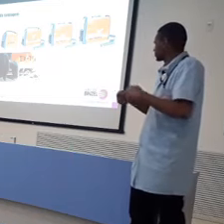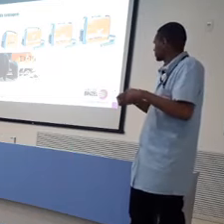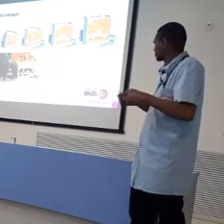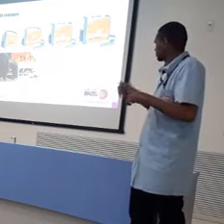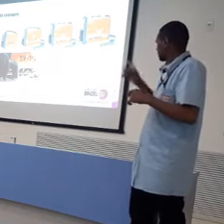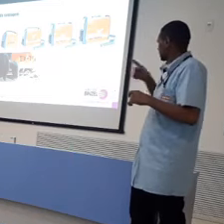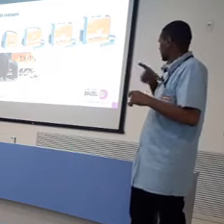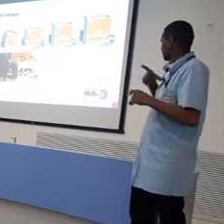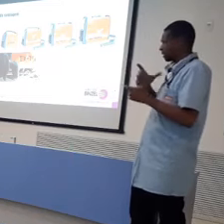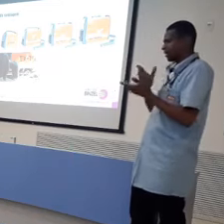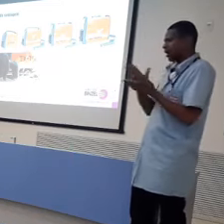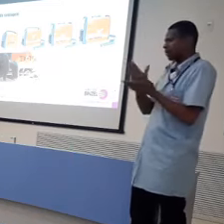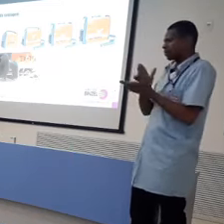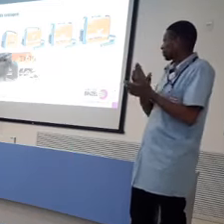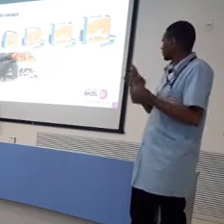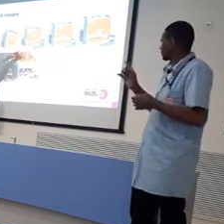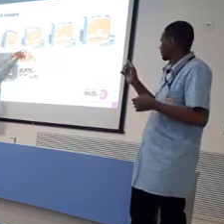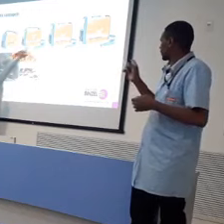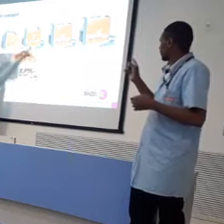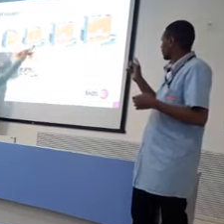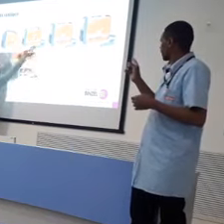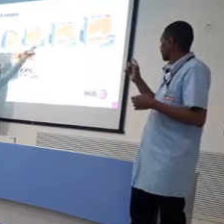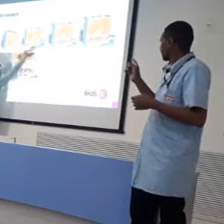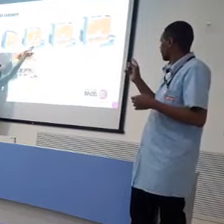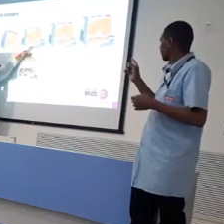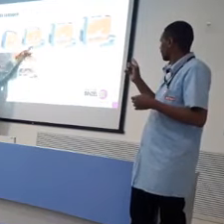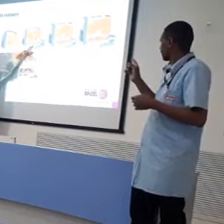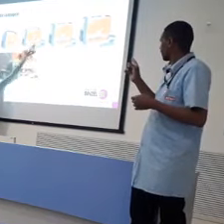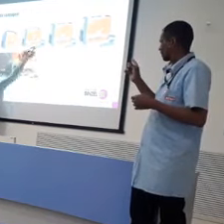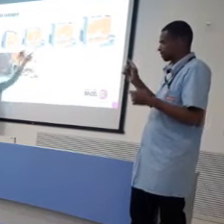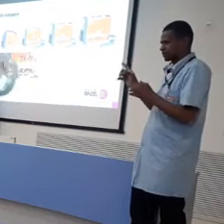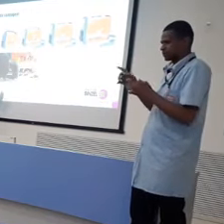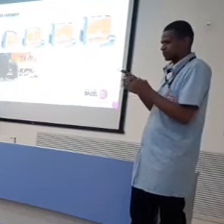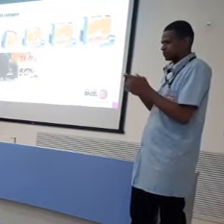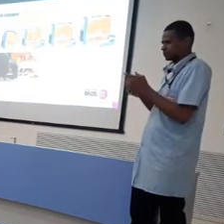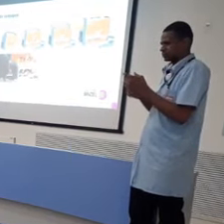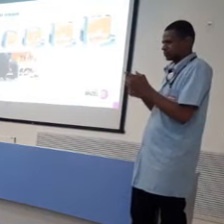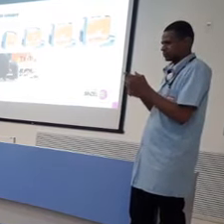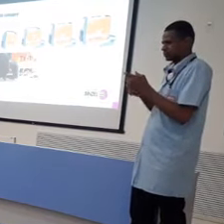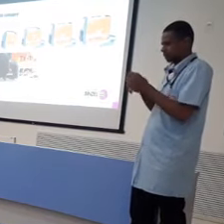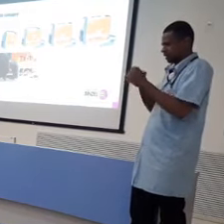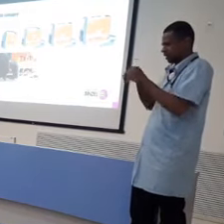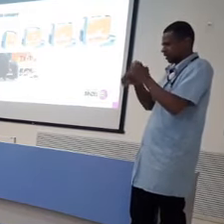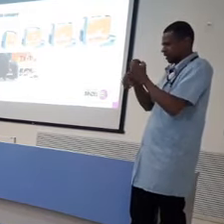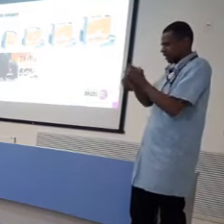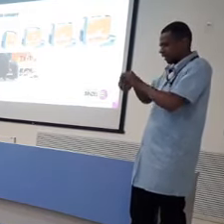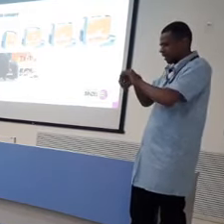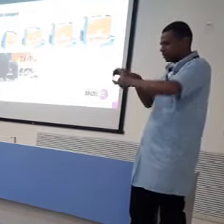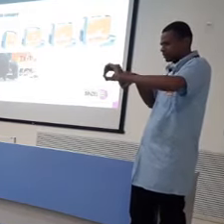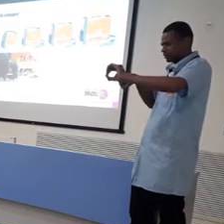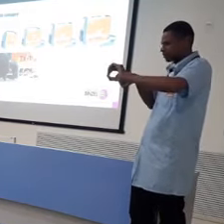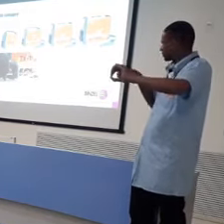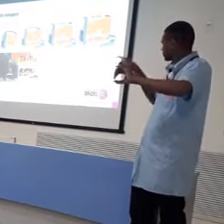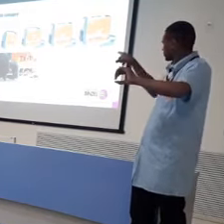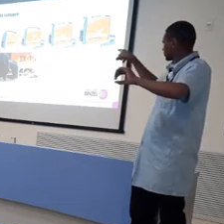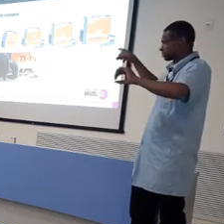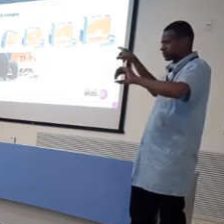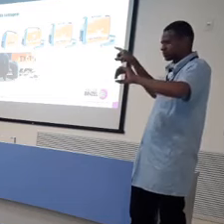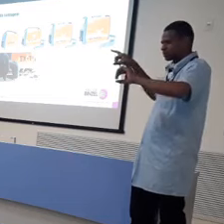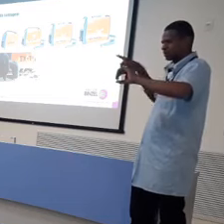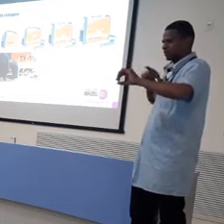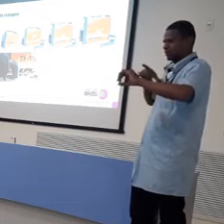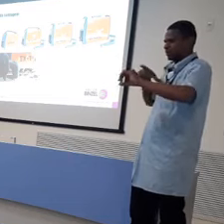existem as tochas para mecanização. A gente pode ver as tochas aqui, ó. Essas tochas que a gente chama de tocha reta, né? Existem tochas de até